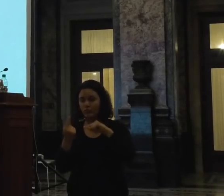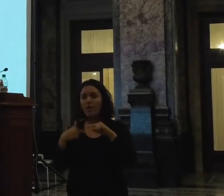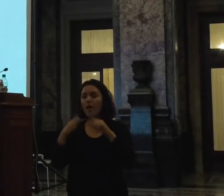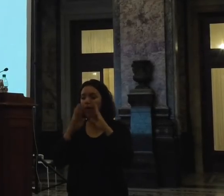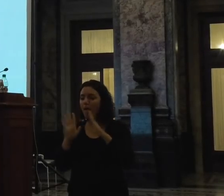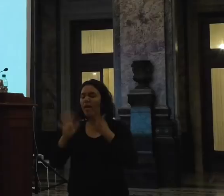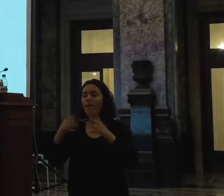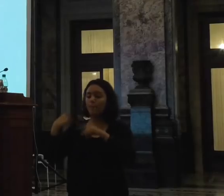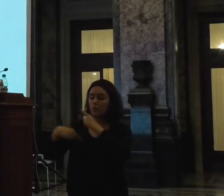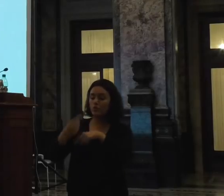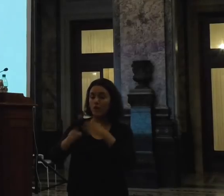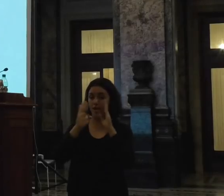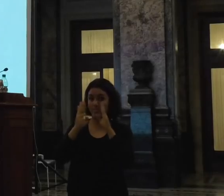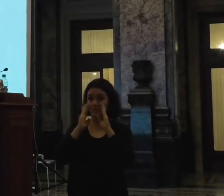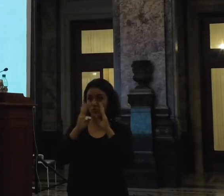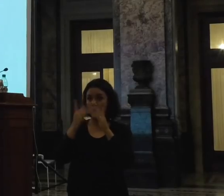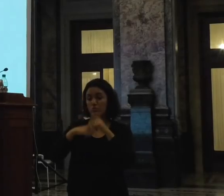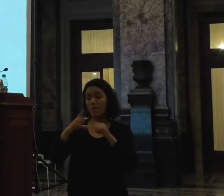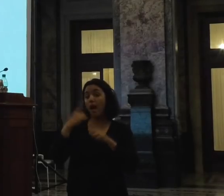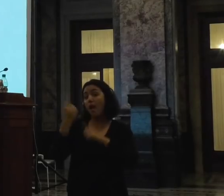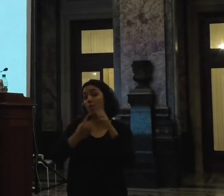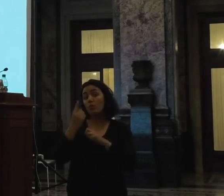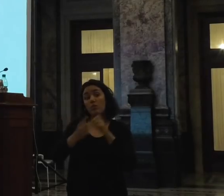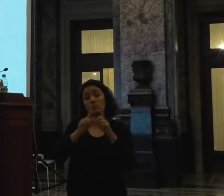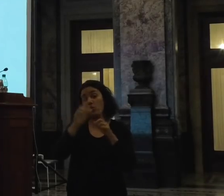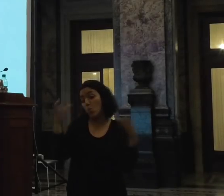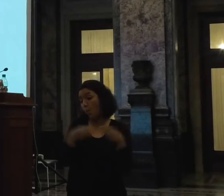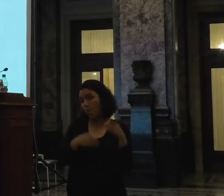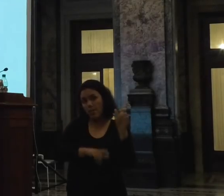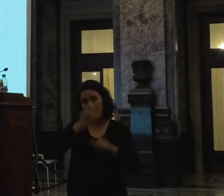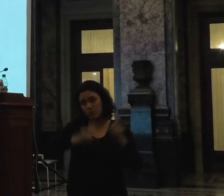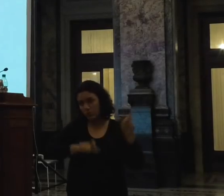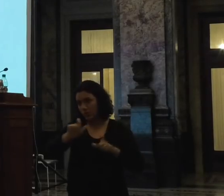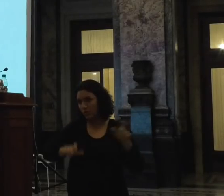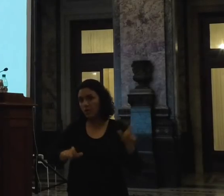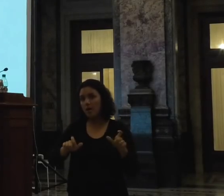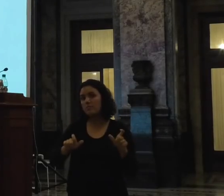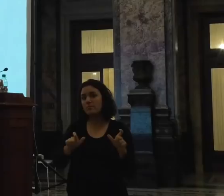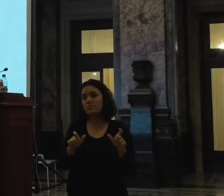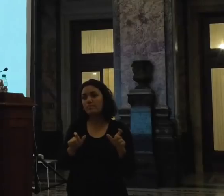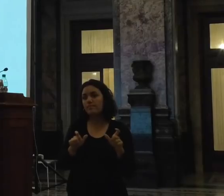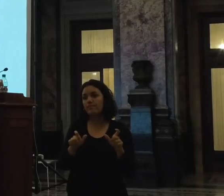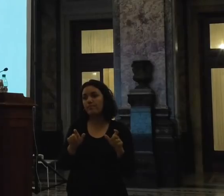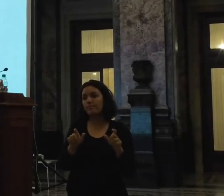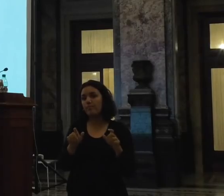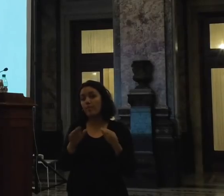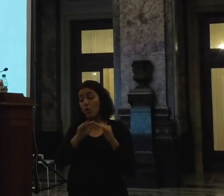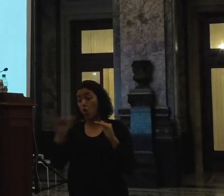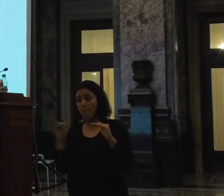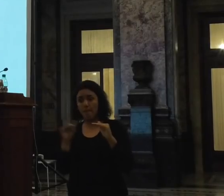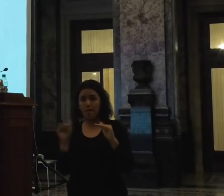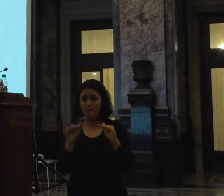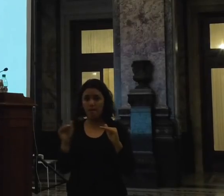porque en muchas poblaciones que tienen o individuos atípicos que tienen problemas